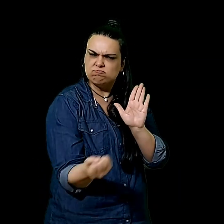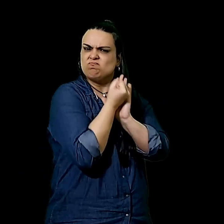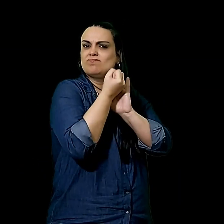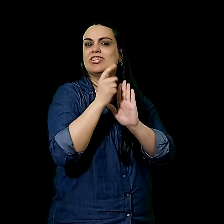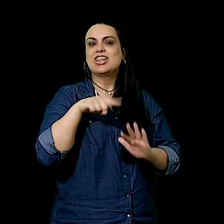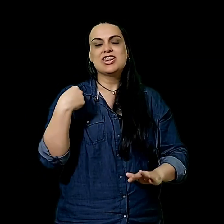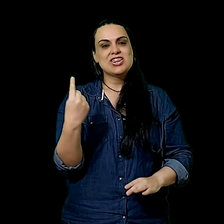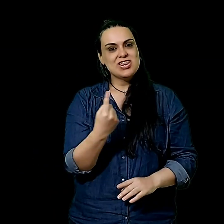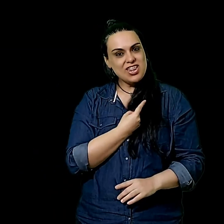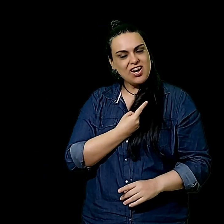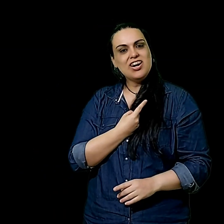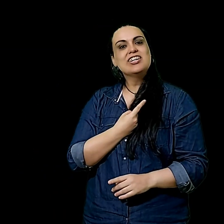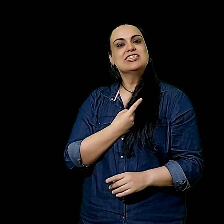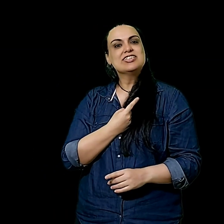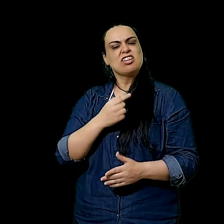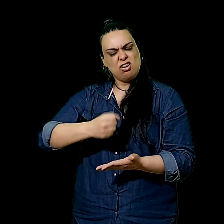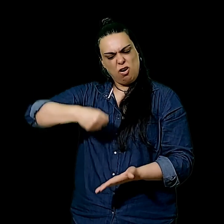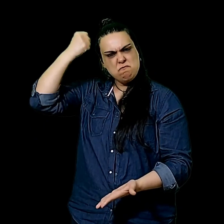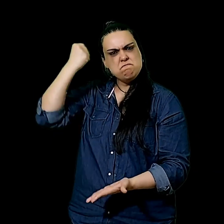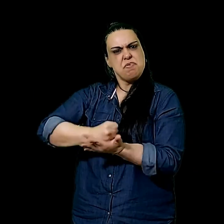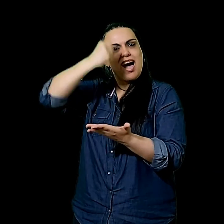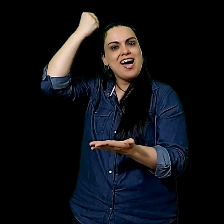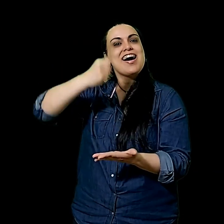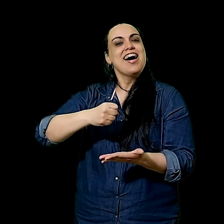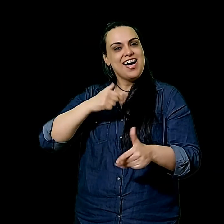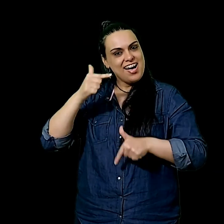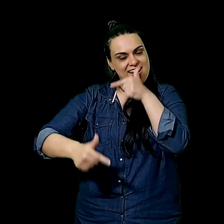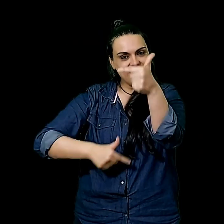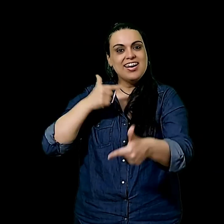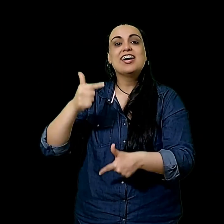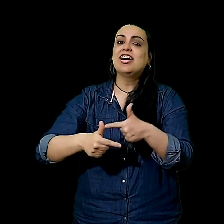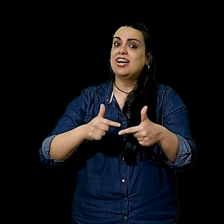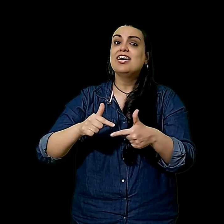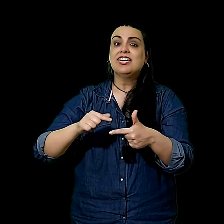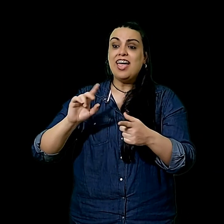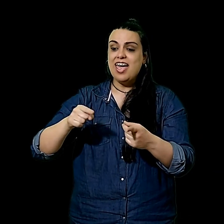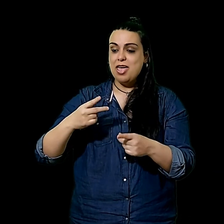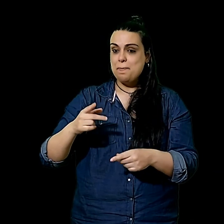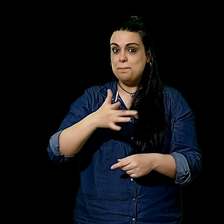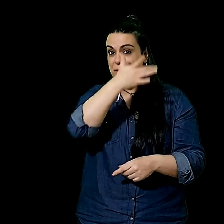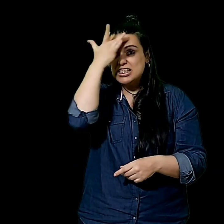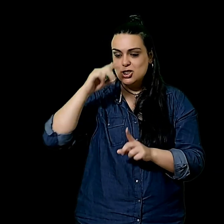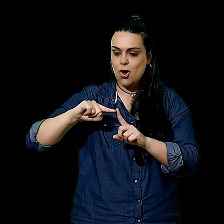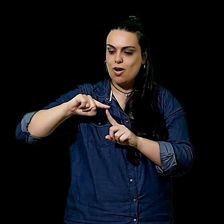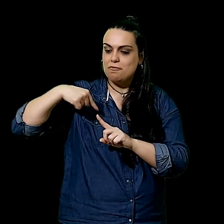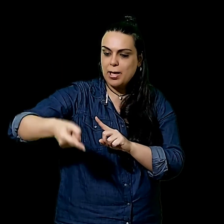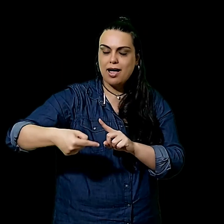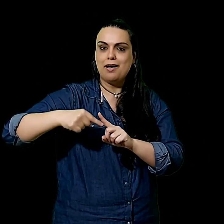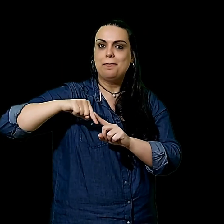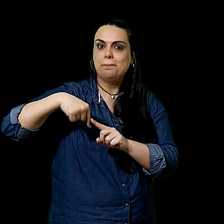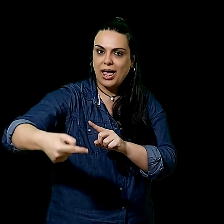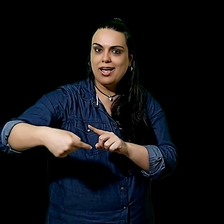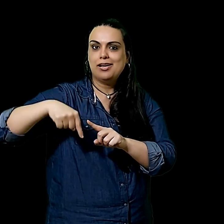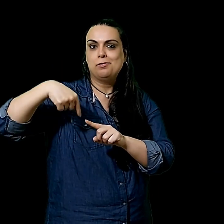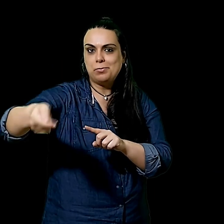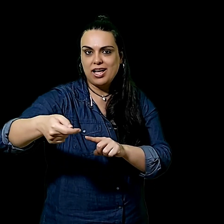gente deixou, da obra em Deus que a gente manifestou, e isso se reverbera através da vida de pessoas. E ainda que às vezes isso